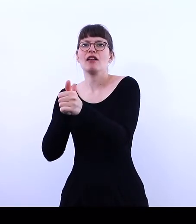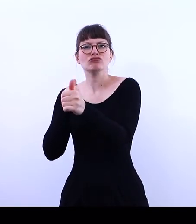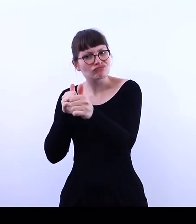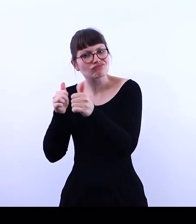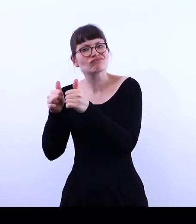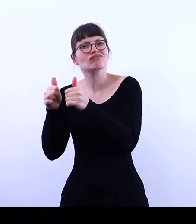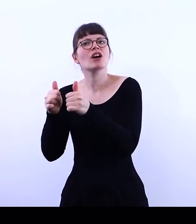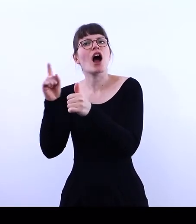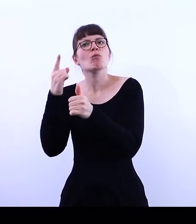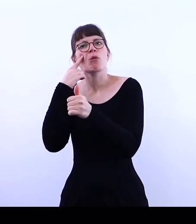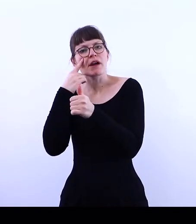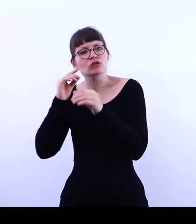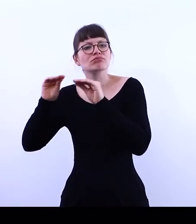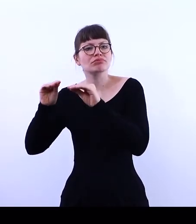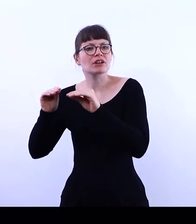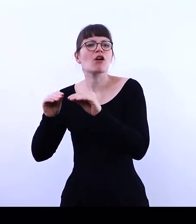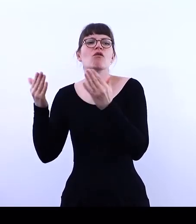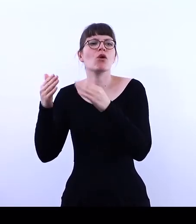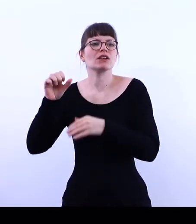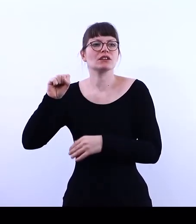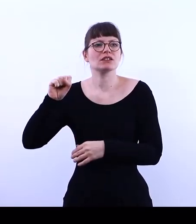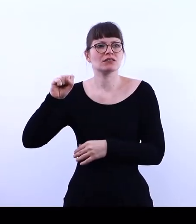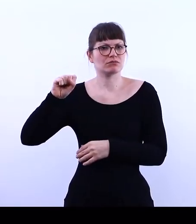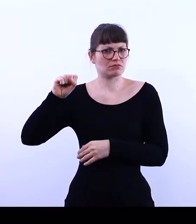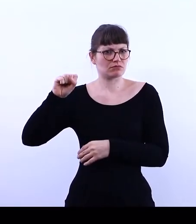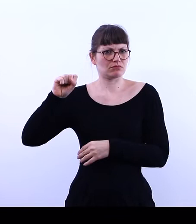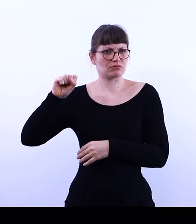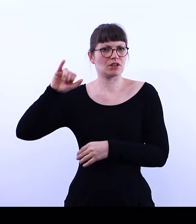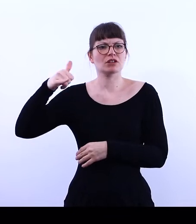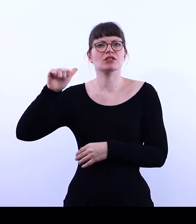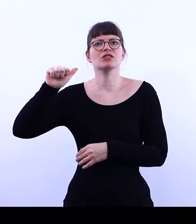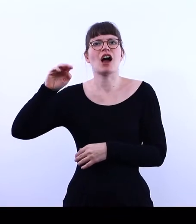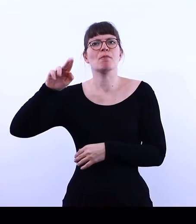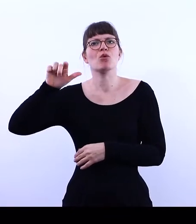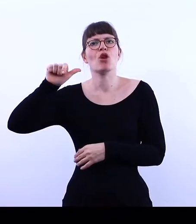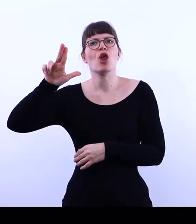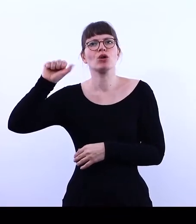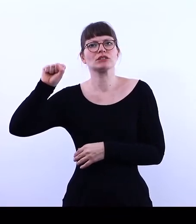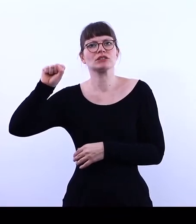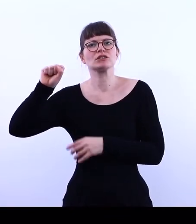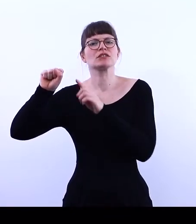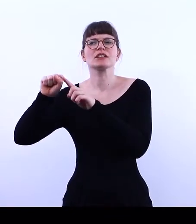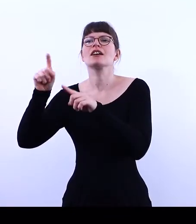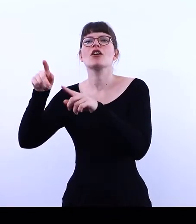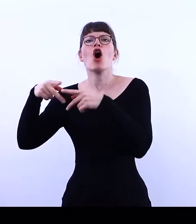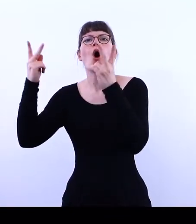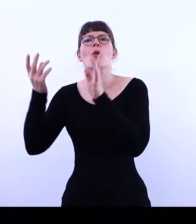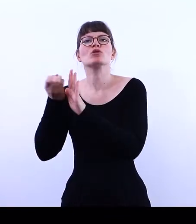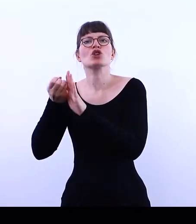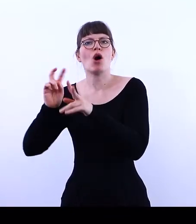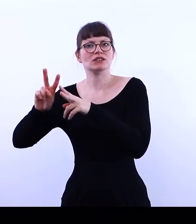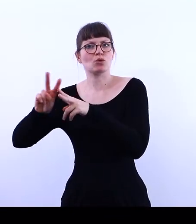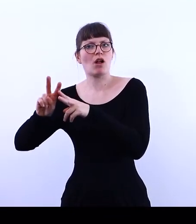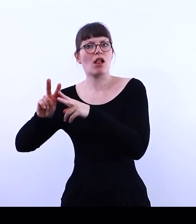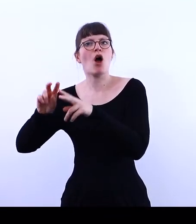Schulungsmaterialien zu erstellen. Jamalus ist ein Open-Source-Tool, was es eben